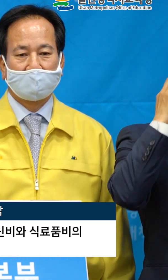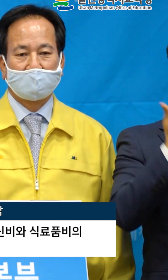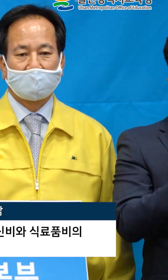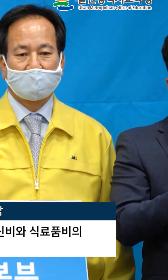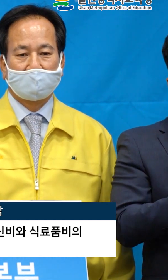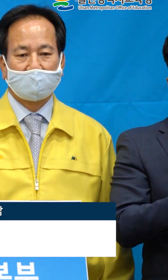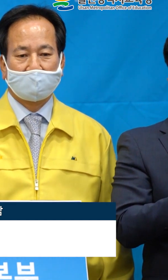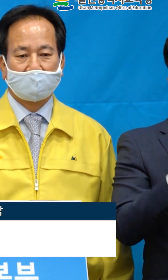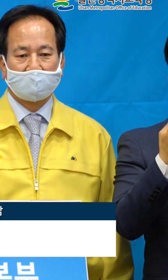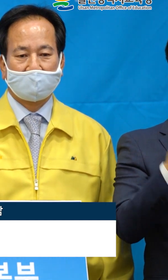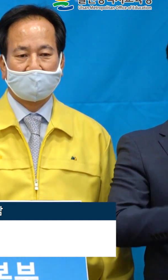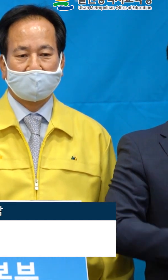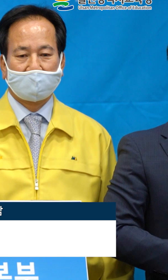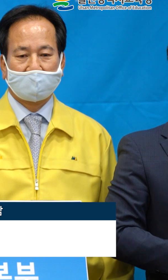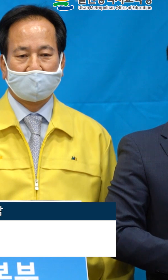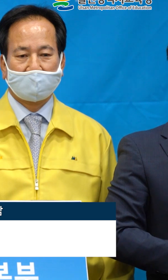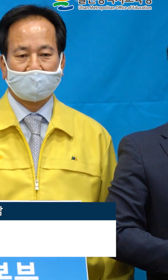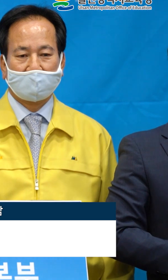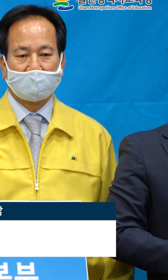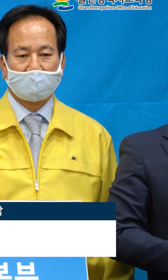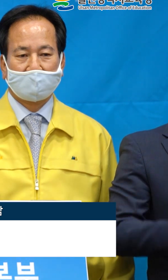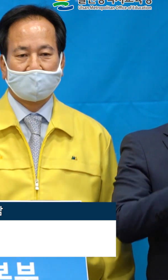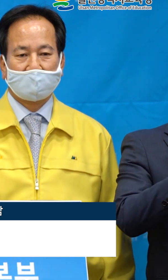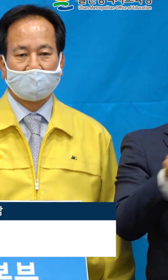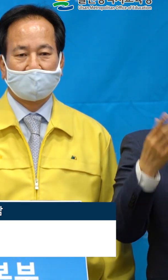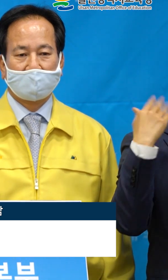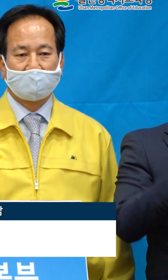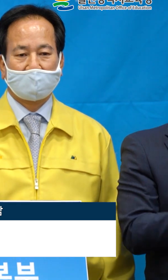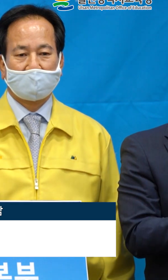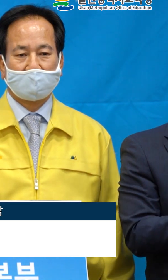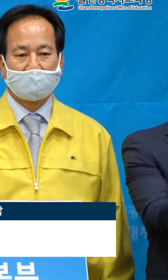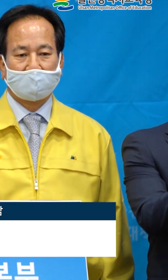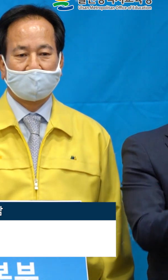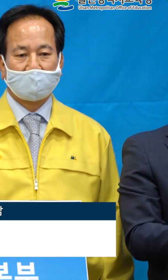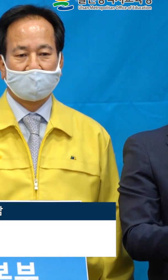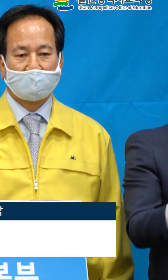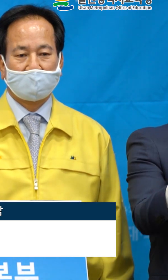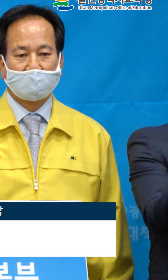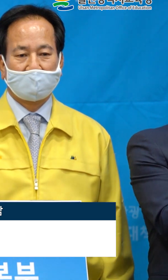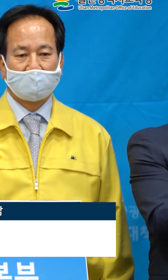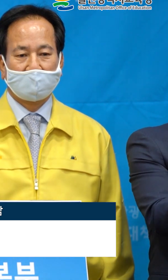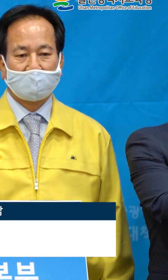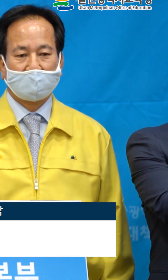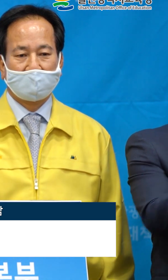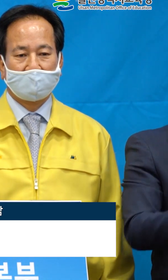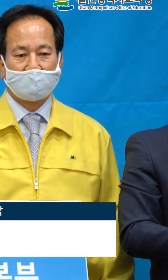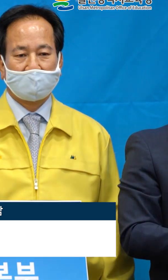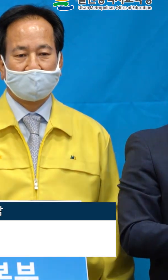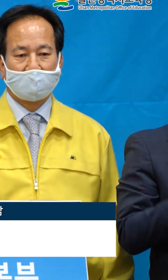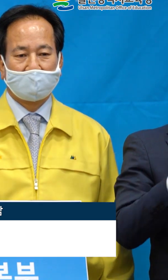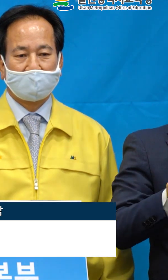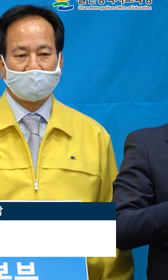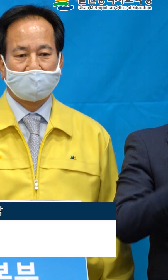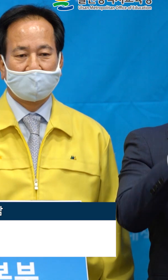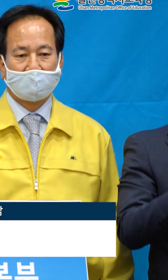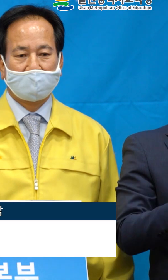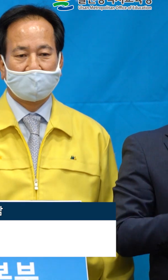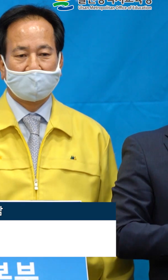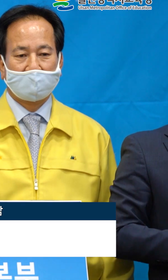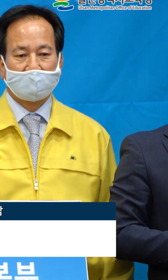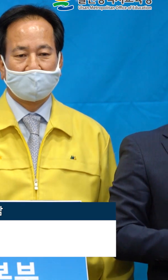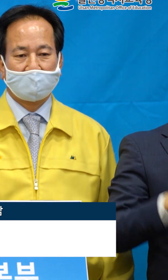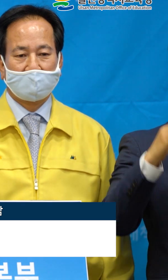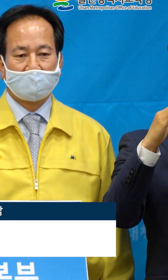겪고 있습니다. 더욱이 정상적인 등교와 대면 수업이 불가능한 현재의 상황은 가계 형편에